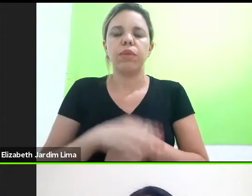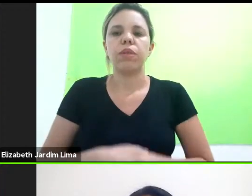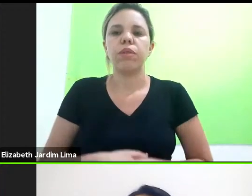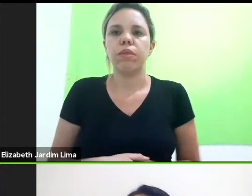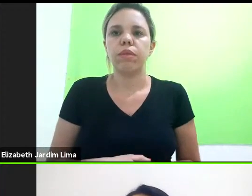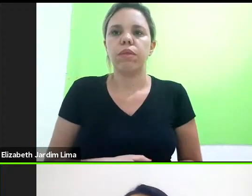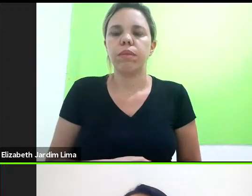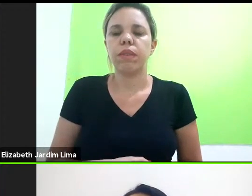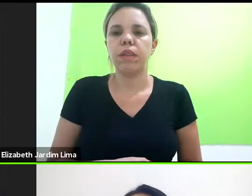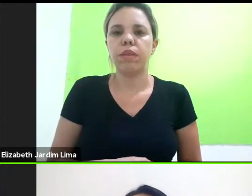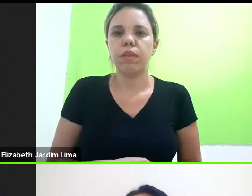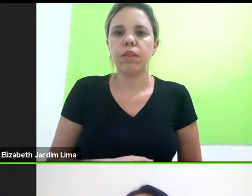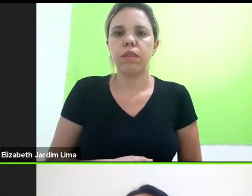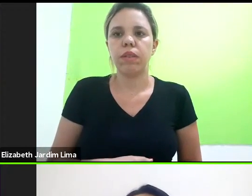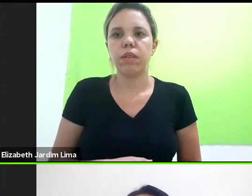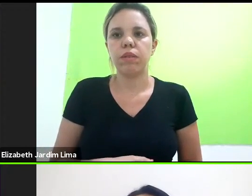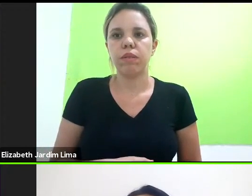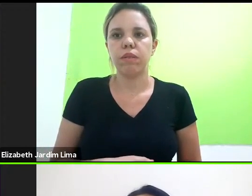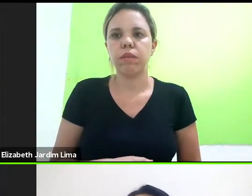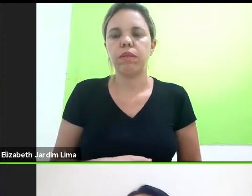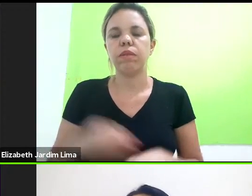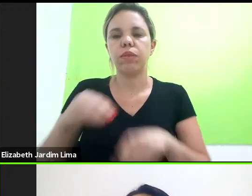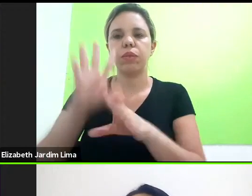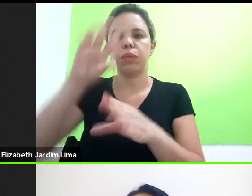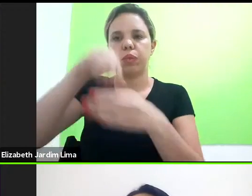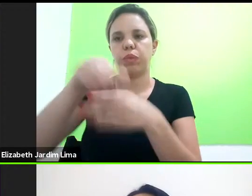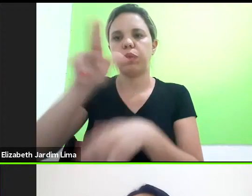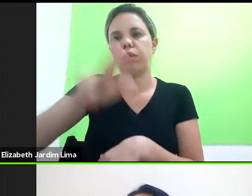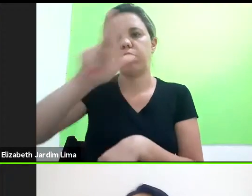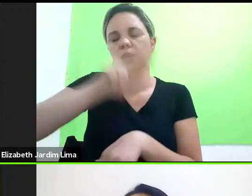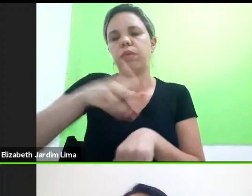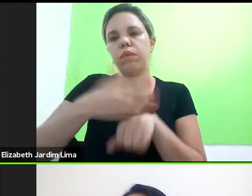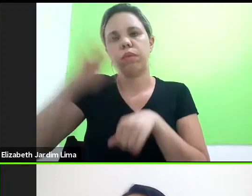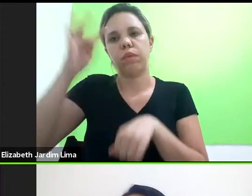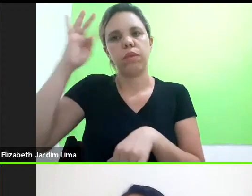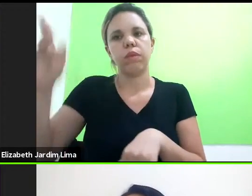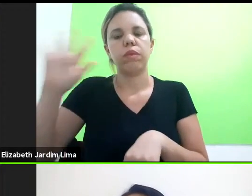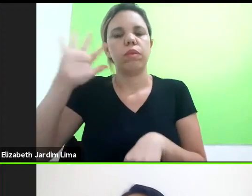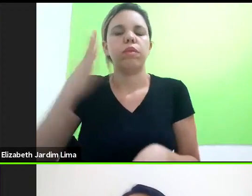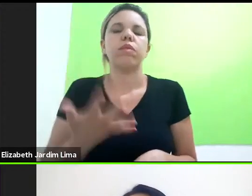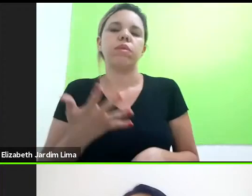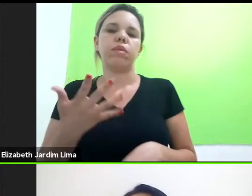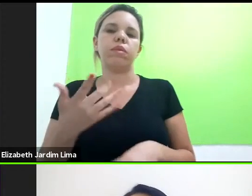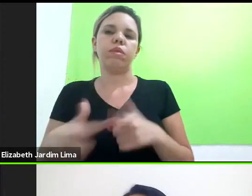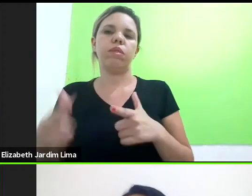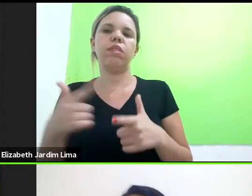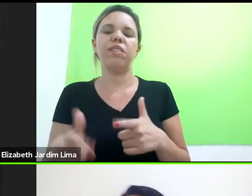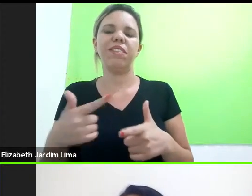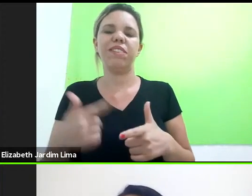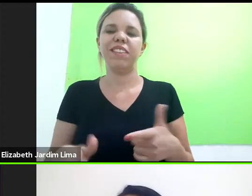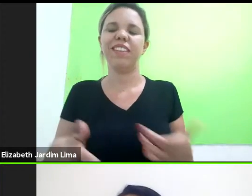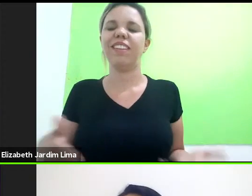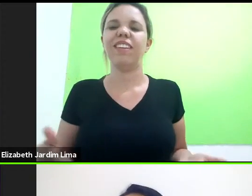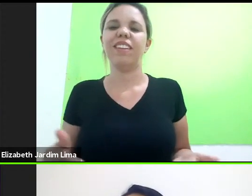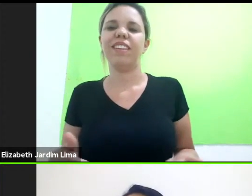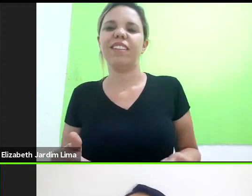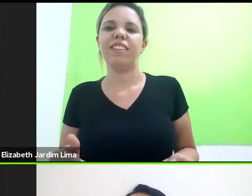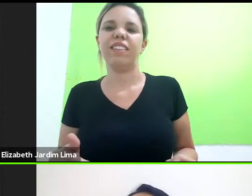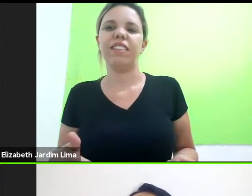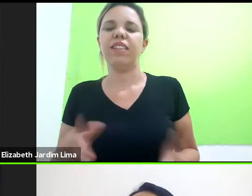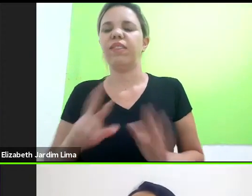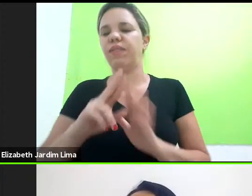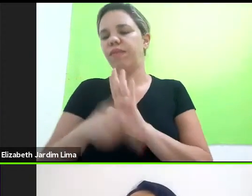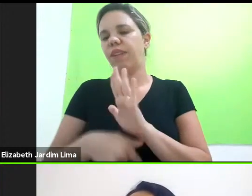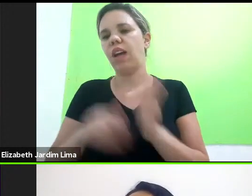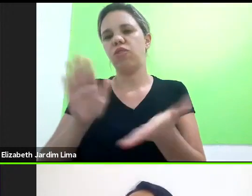dos estudantes não apenas a teoria e a solução dos problemas de Caio, Mévio, Tício, nem sei